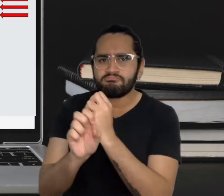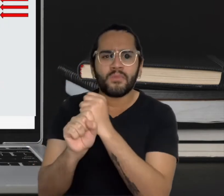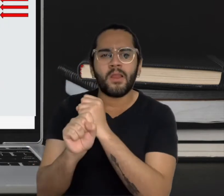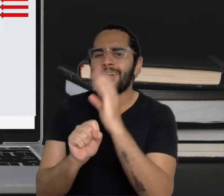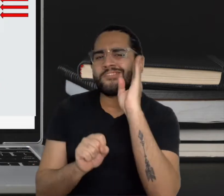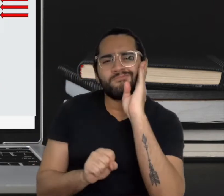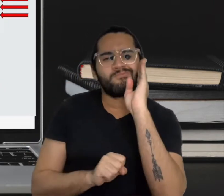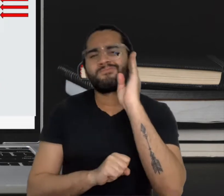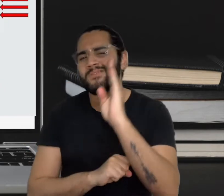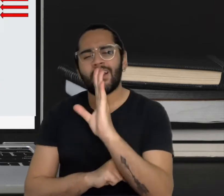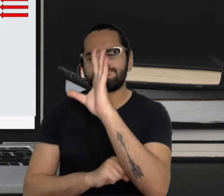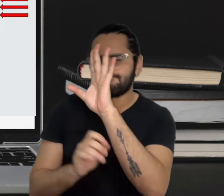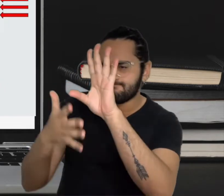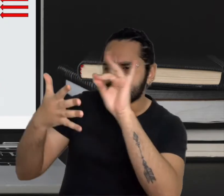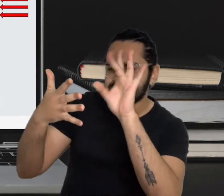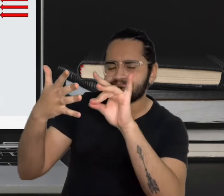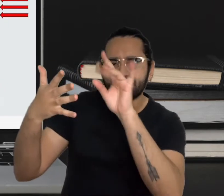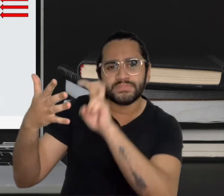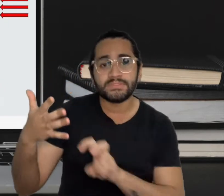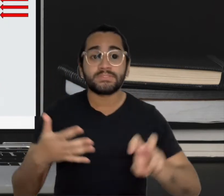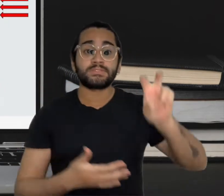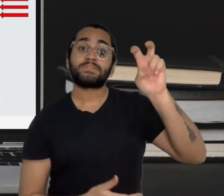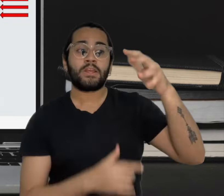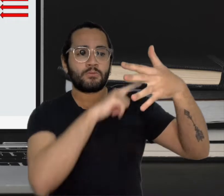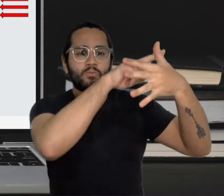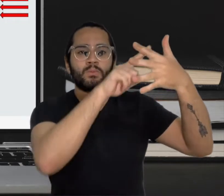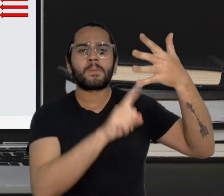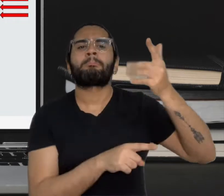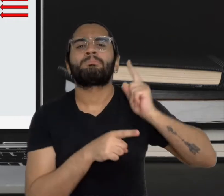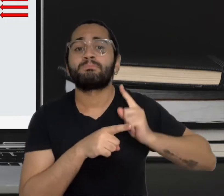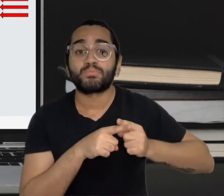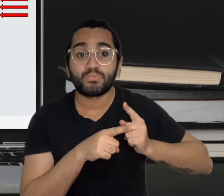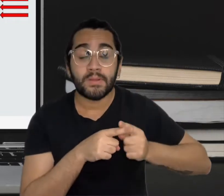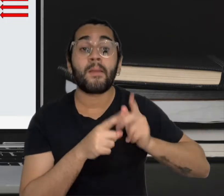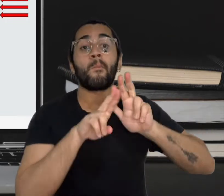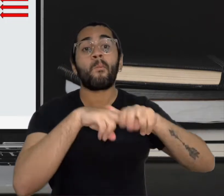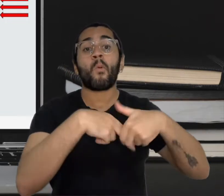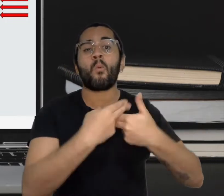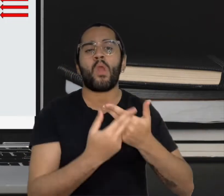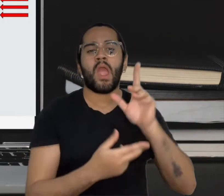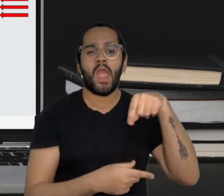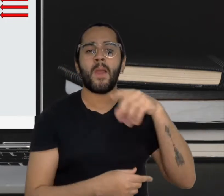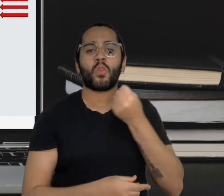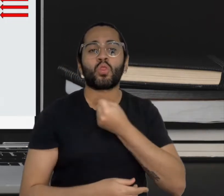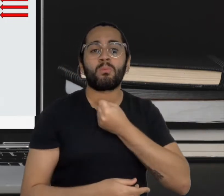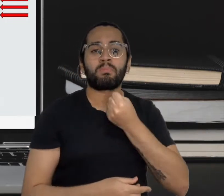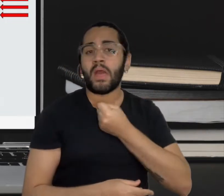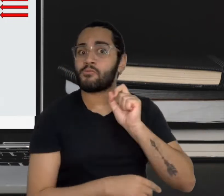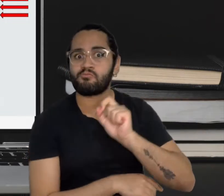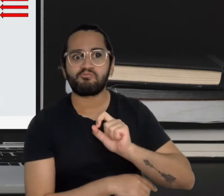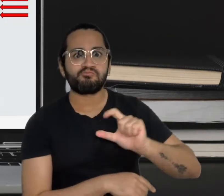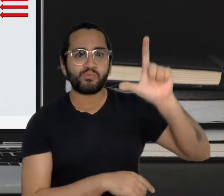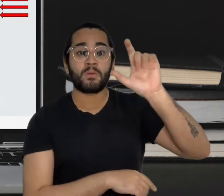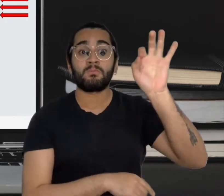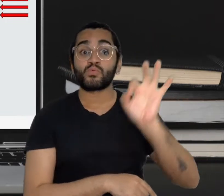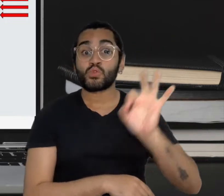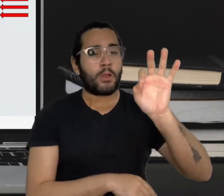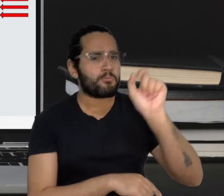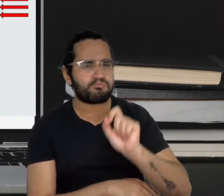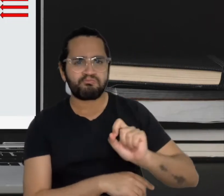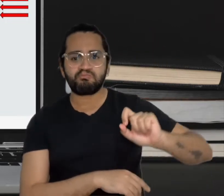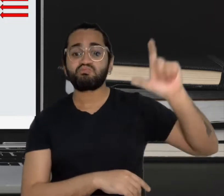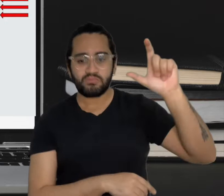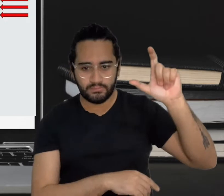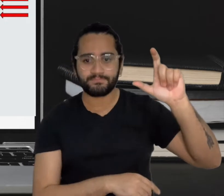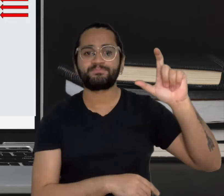dessa pesquisa, nós contabilizamos e selecionamos os 5 principais requisitos para o glossário, ou